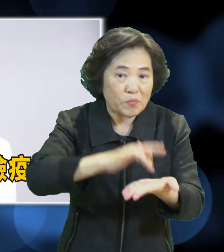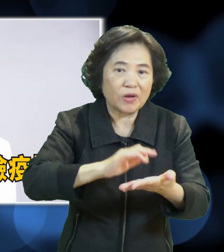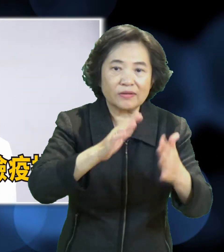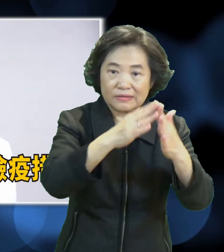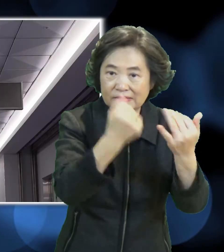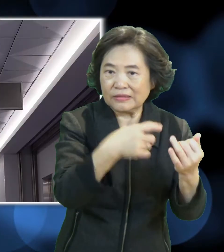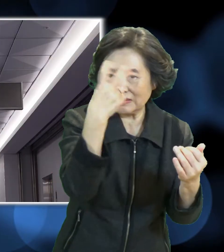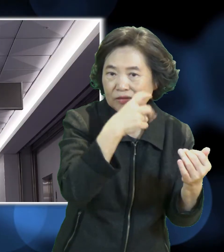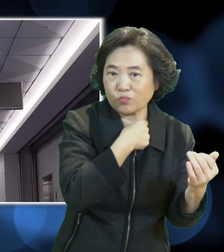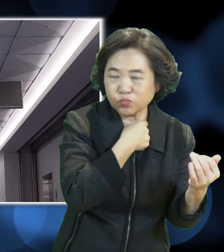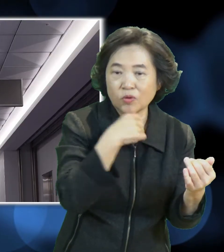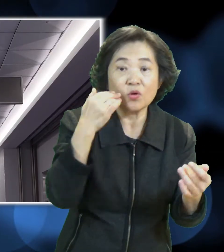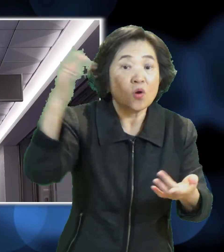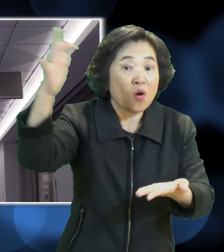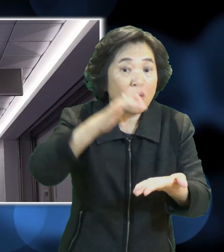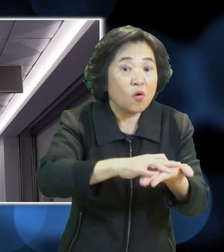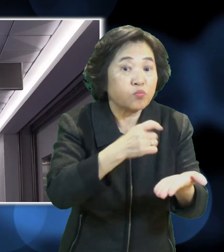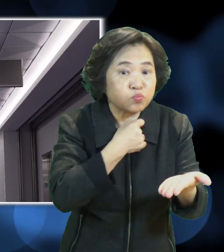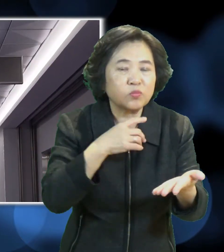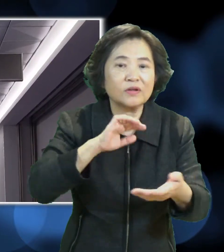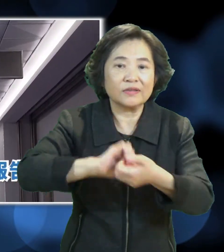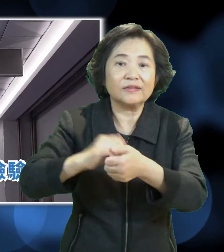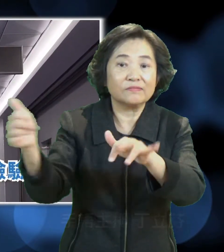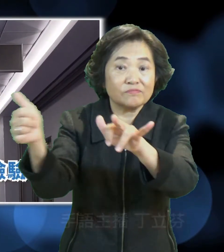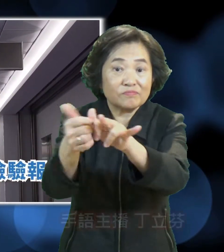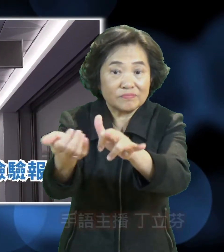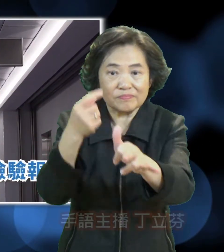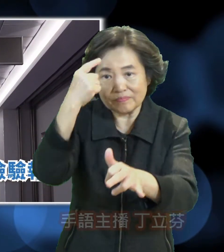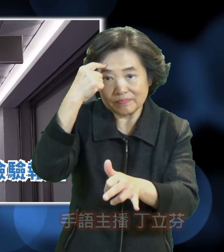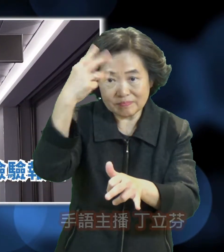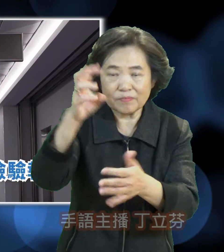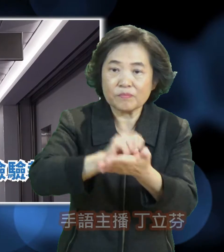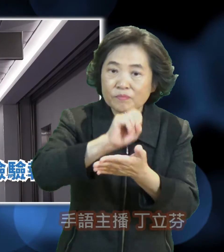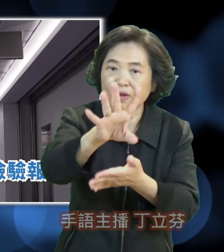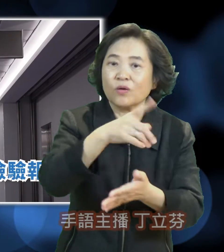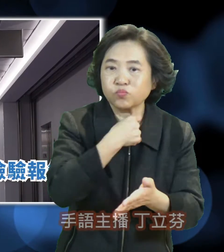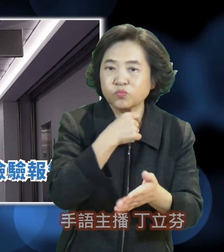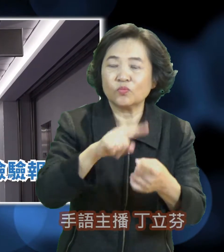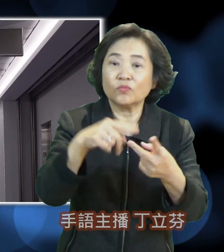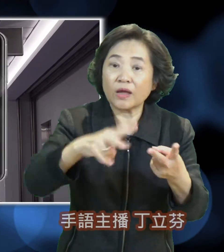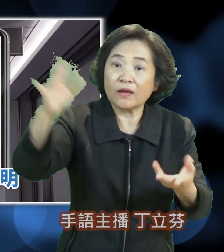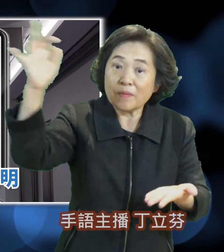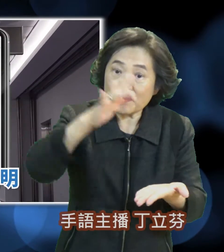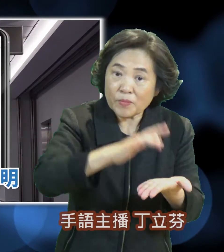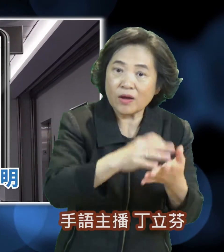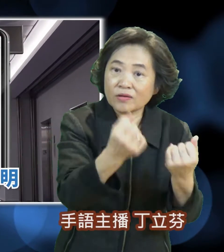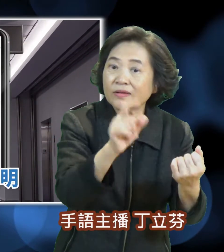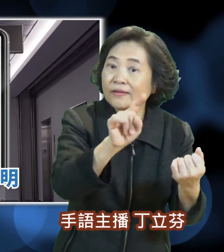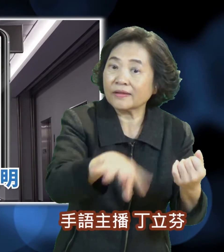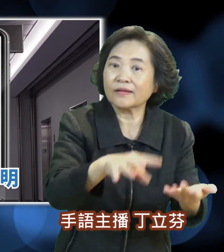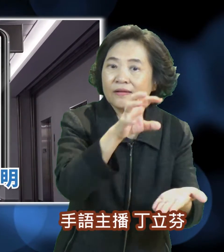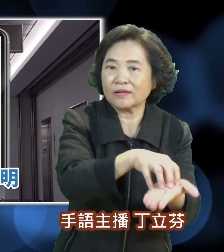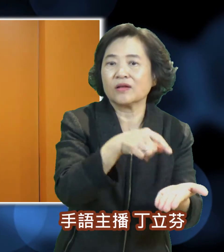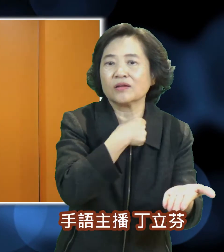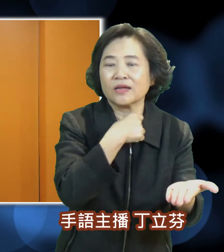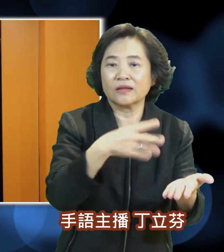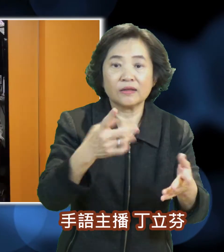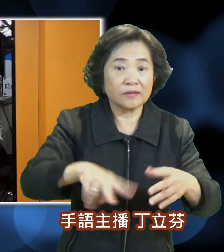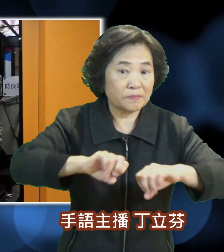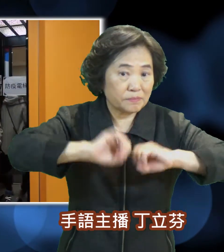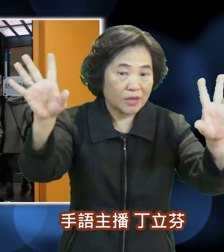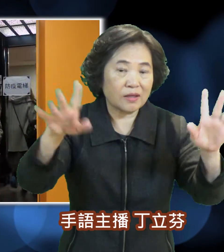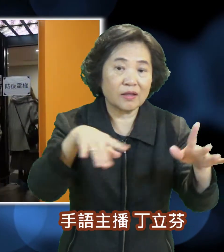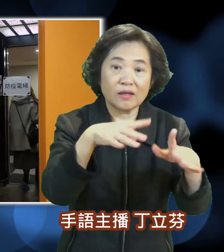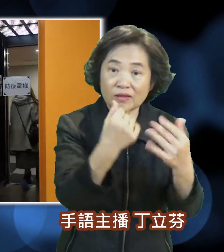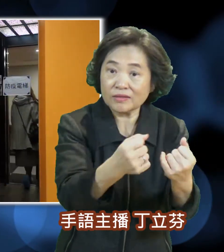检疫措施。香港人疫检我国曾提供初步检疫之前三年之内的检验报告，六检疫技术证明。提